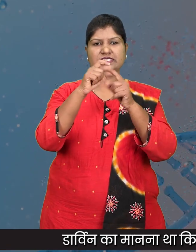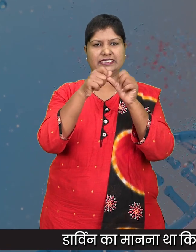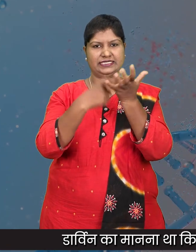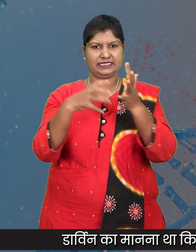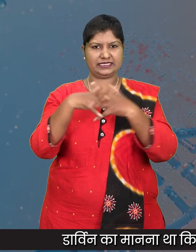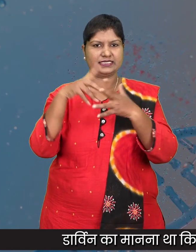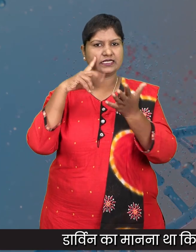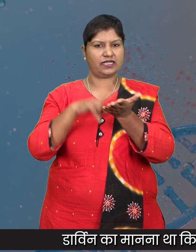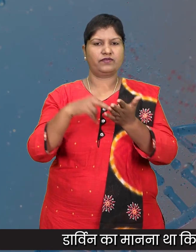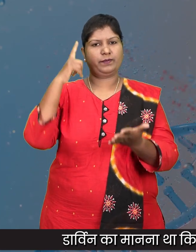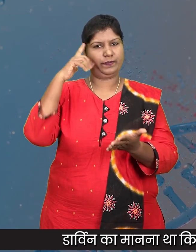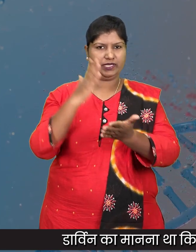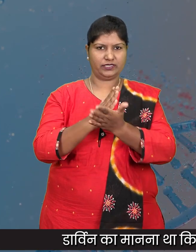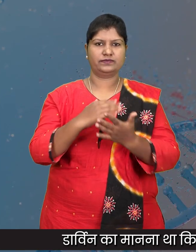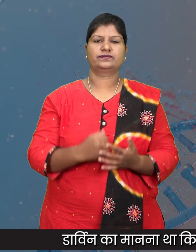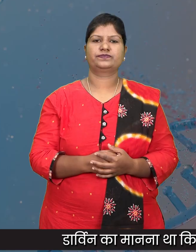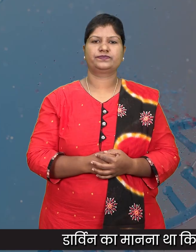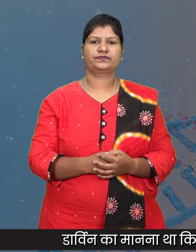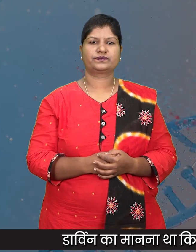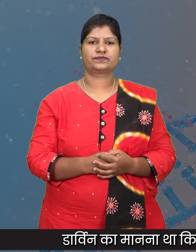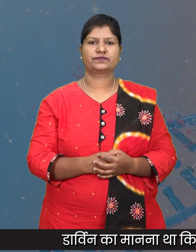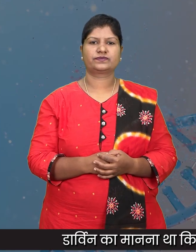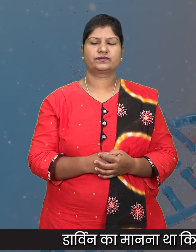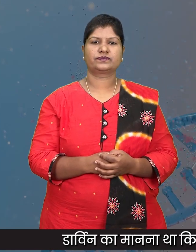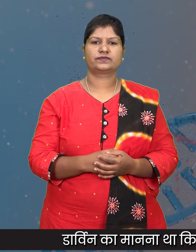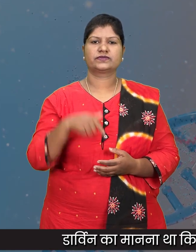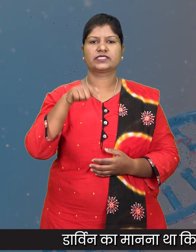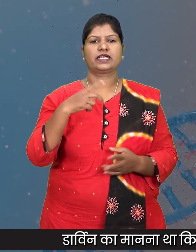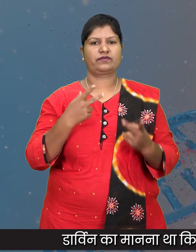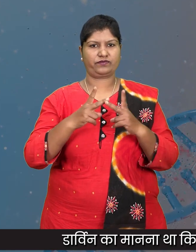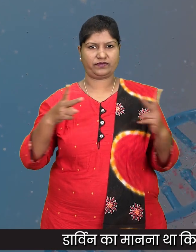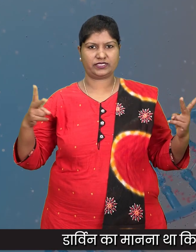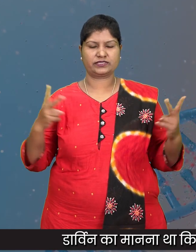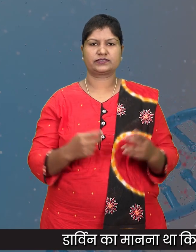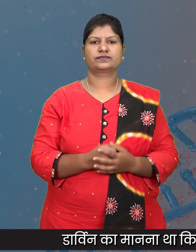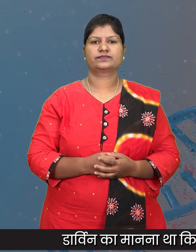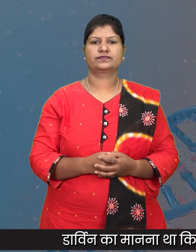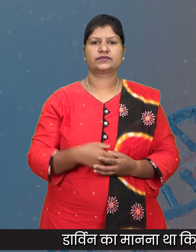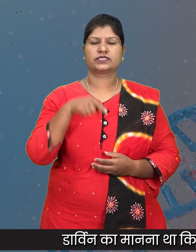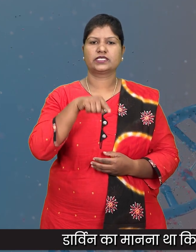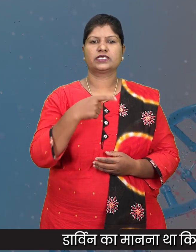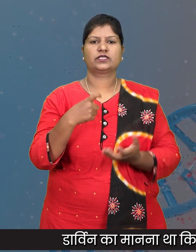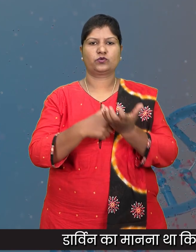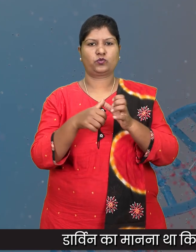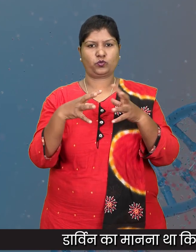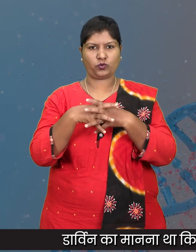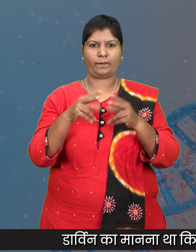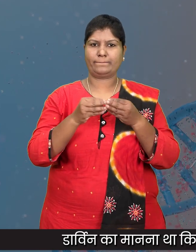डार्विन का मानना था कि जबकि विविधताएं विकास के लिए कच्चा माल है,